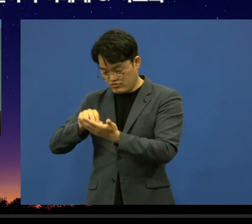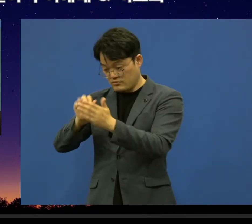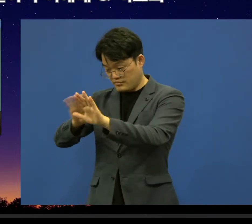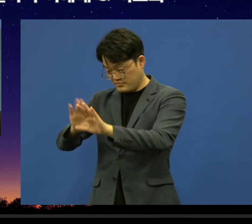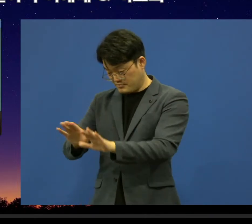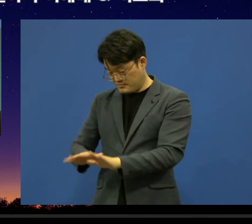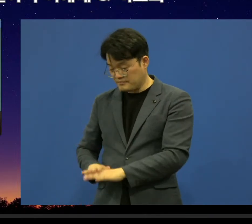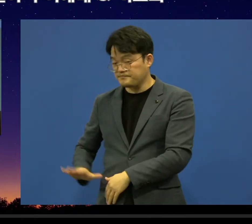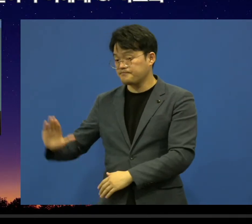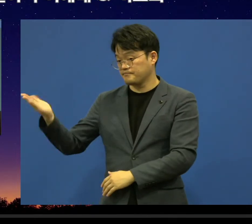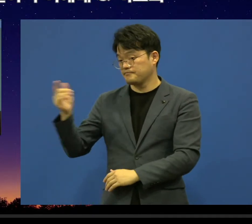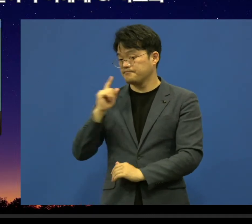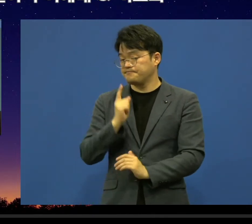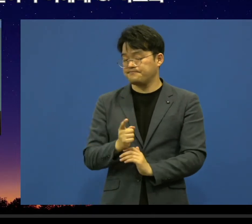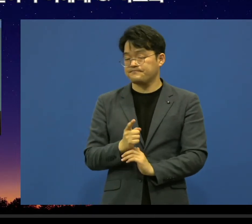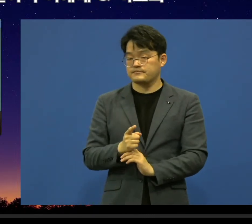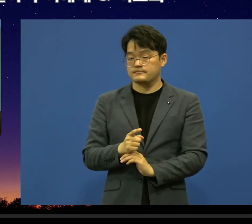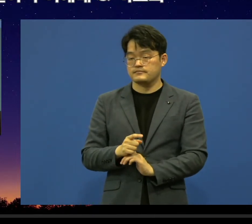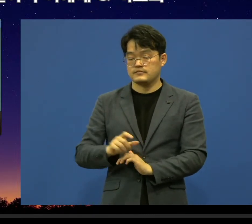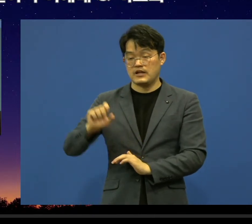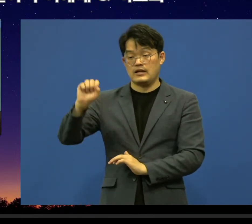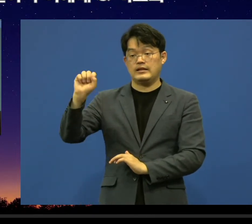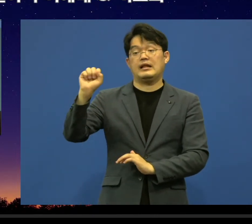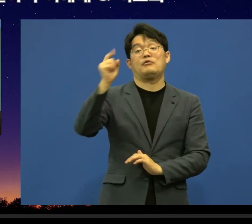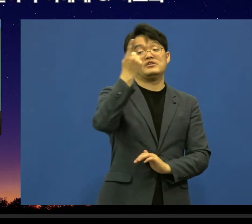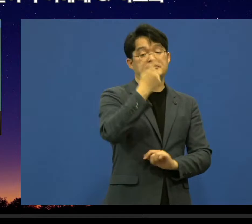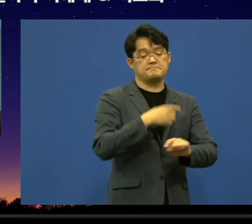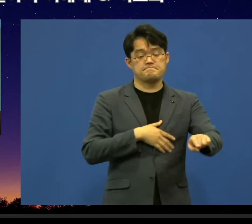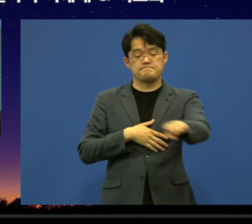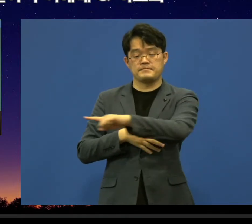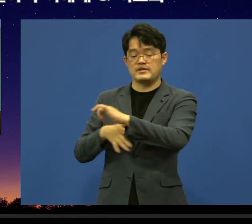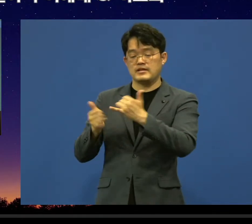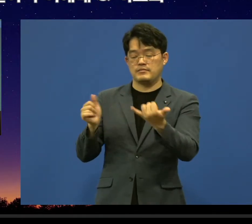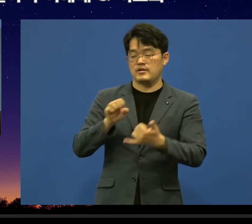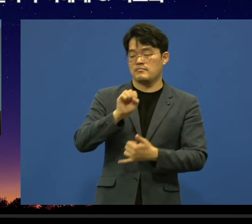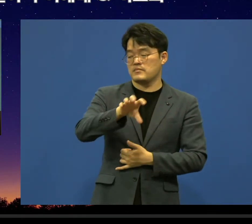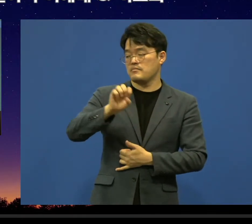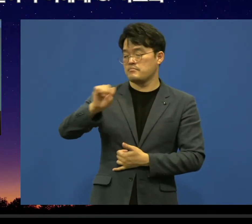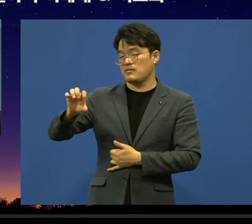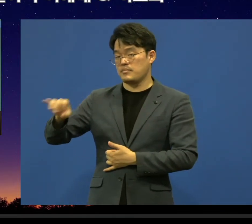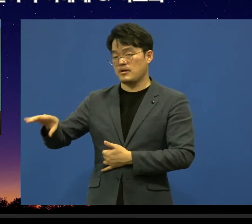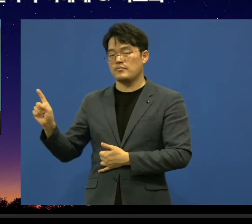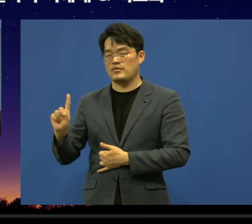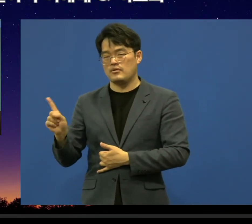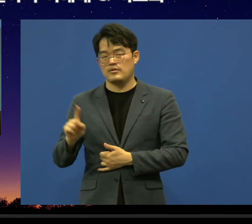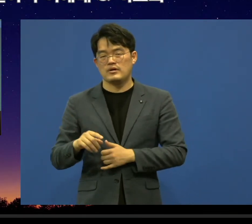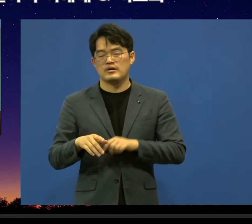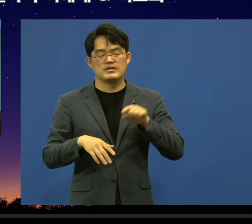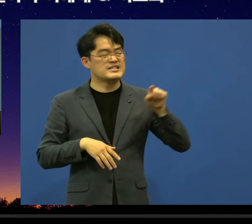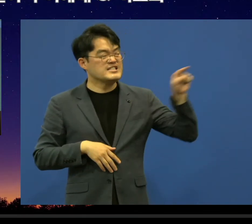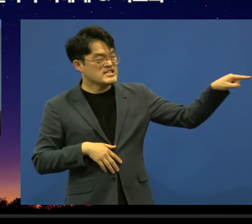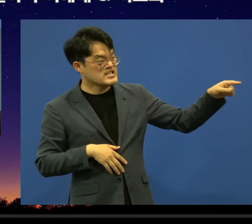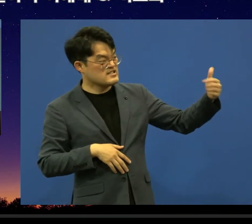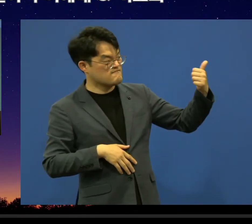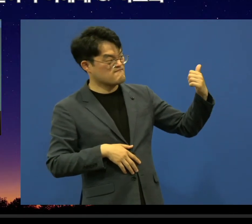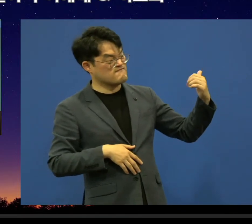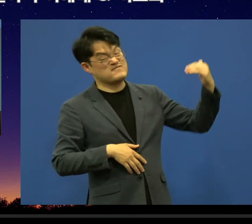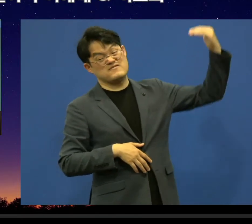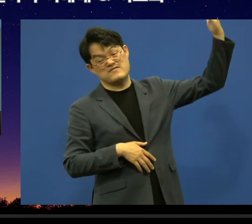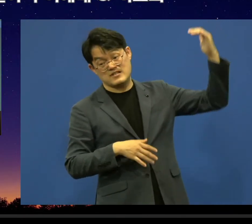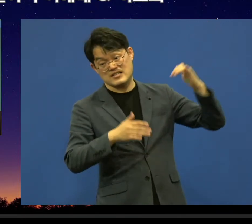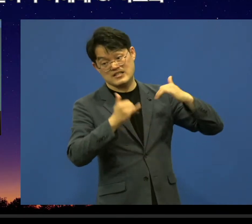이렇게 나옵니다. 다윗이 곁에 서 있는 사람들에게 말하여 이르되, 뭐라고 말합니까? 이 블레셋 사람을 죽여